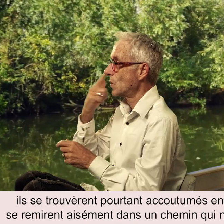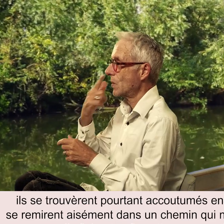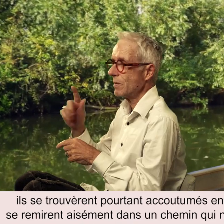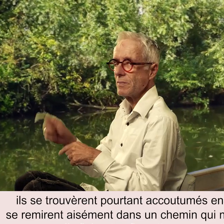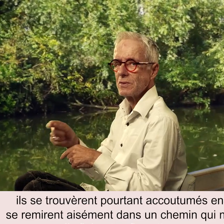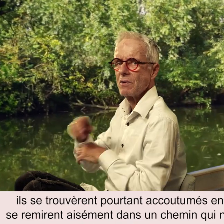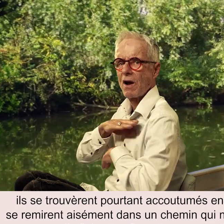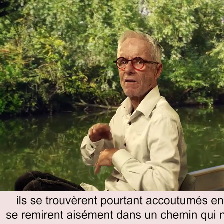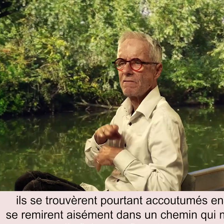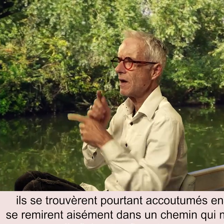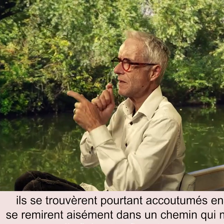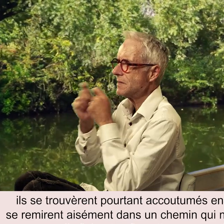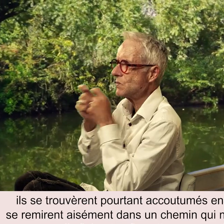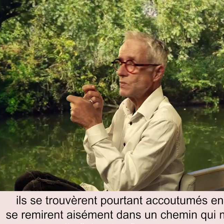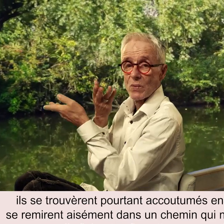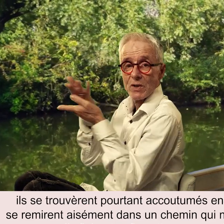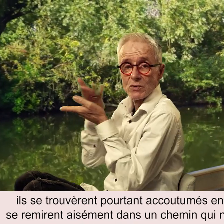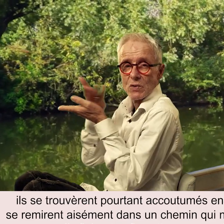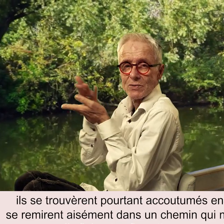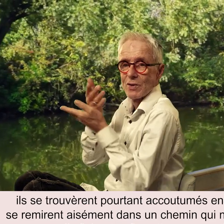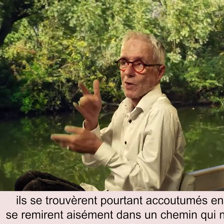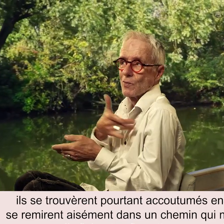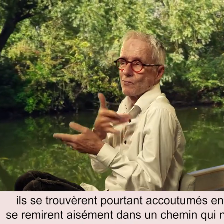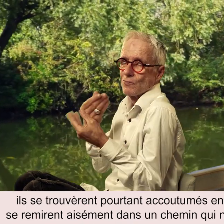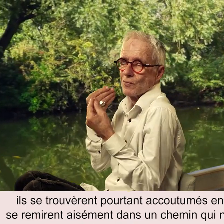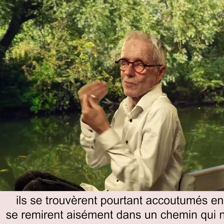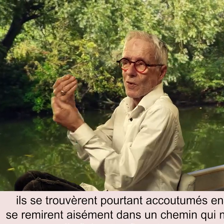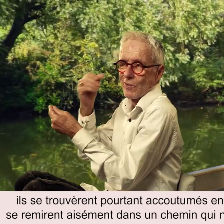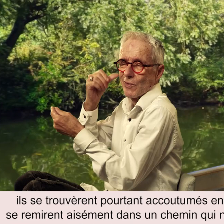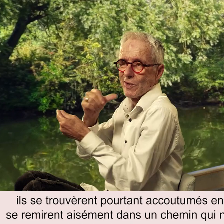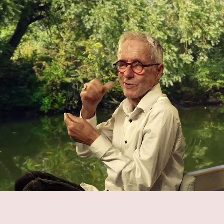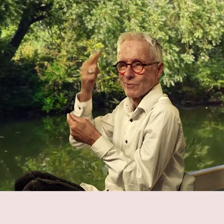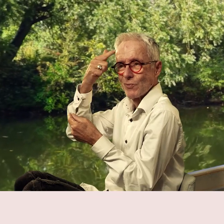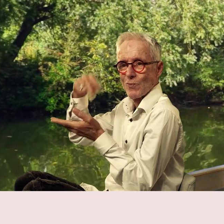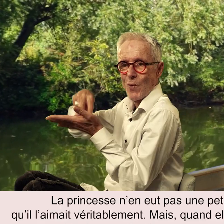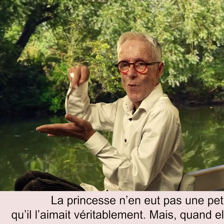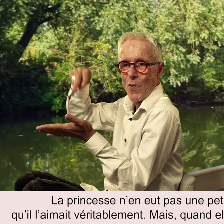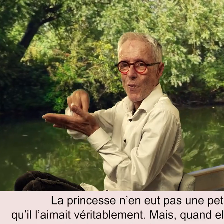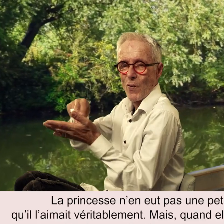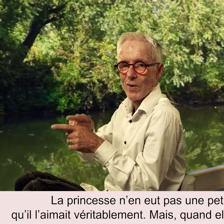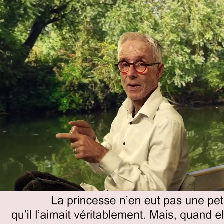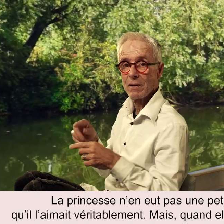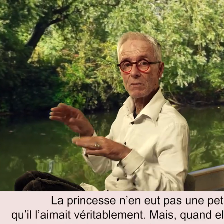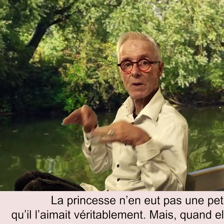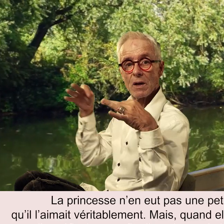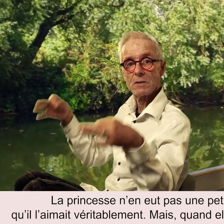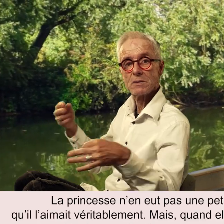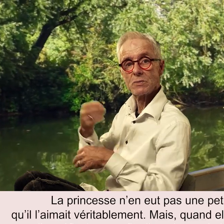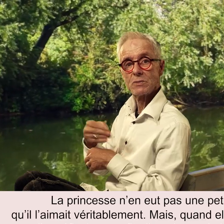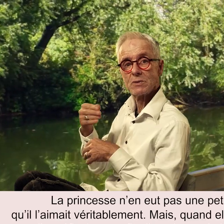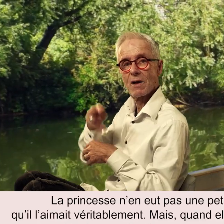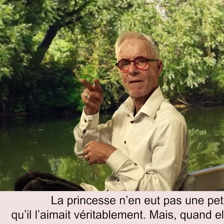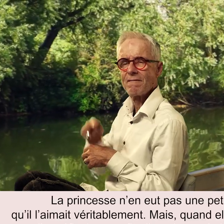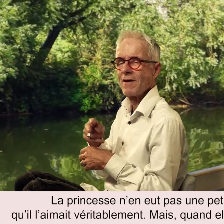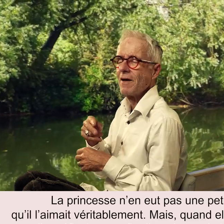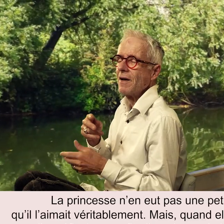enfin cette conversation qui laissa une sensible joie dans l'esprit du duc de Guise. La princesse n'en eut pas une petite